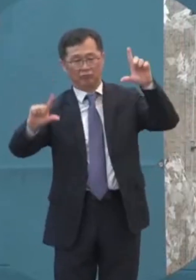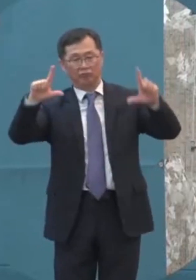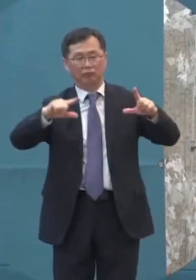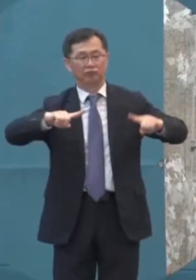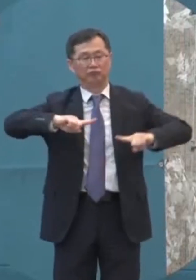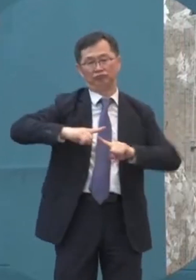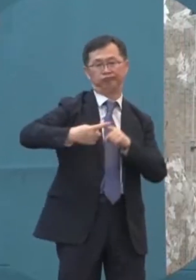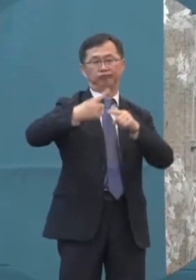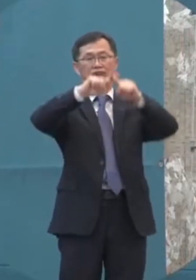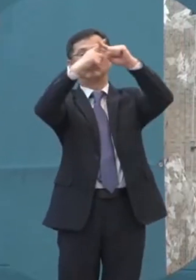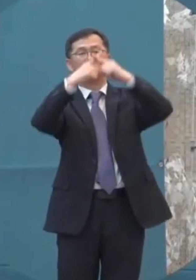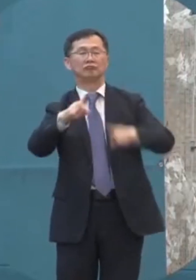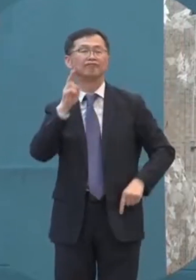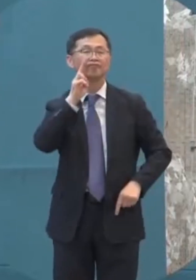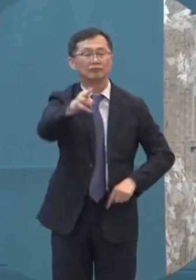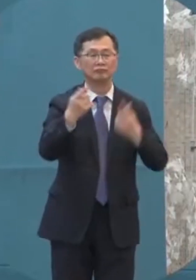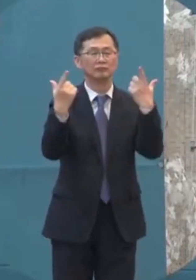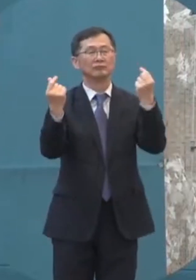아닙니까?